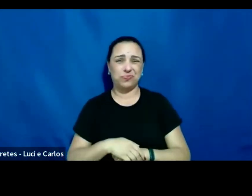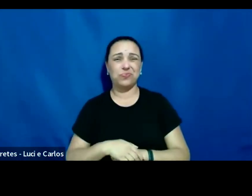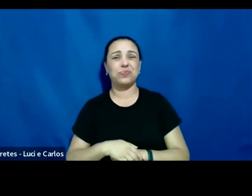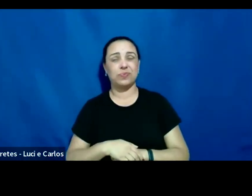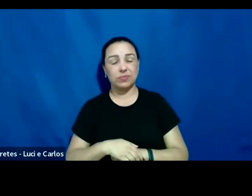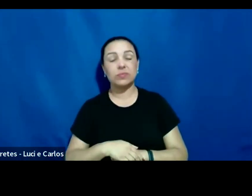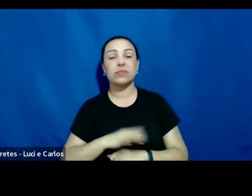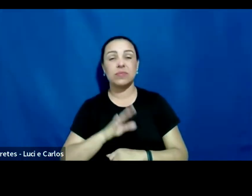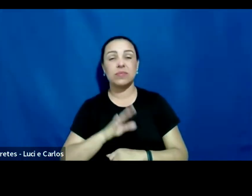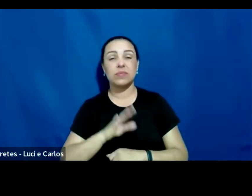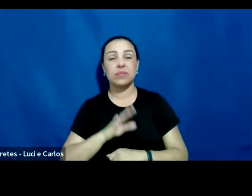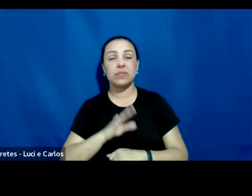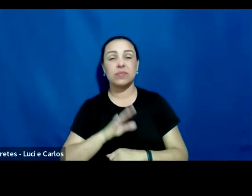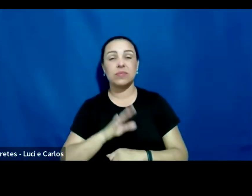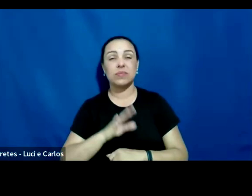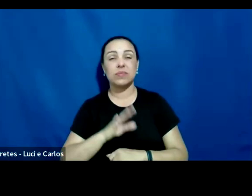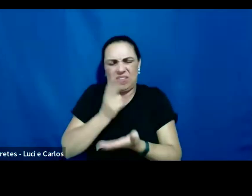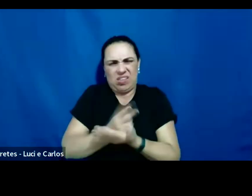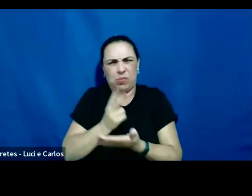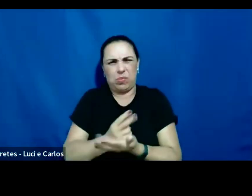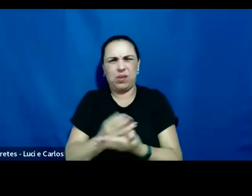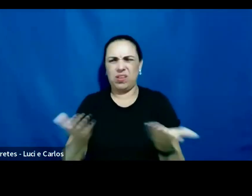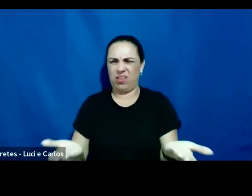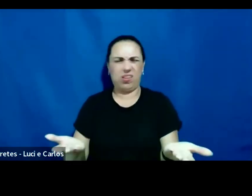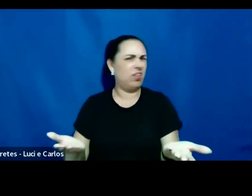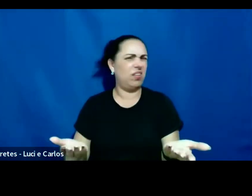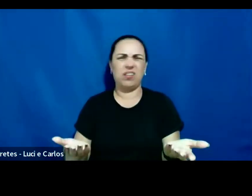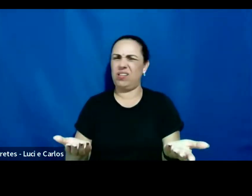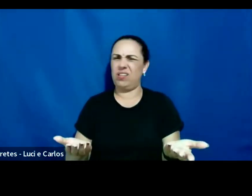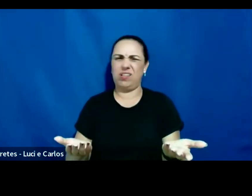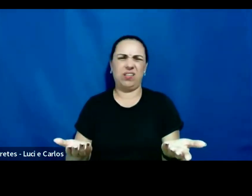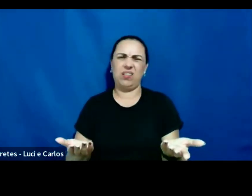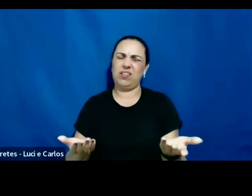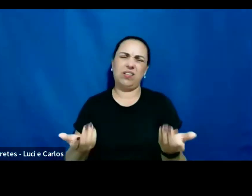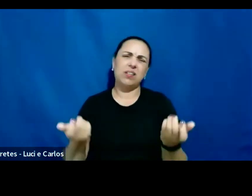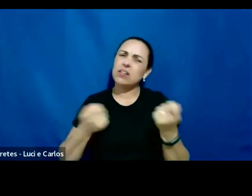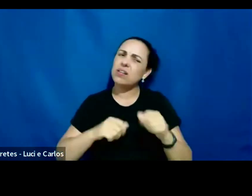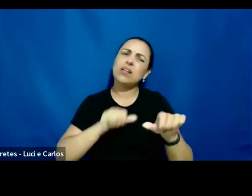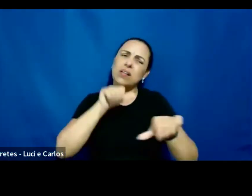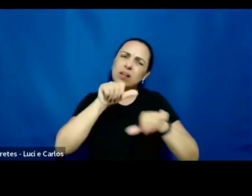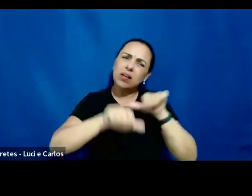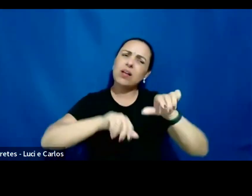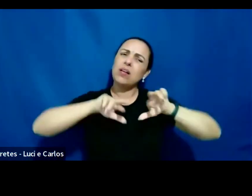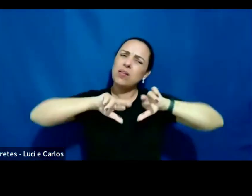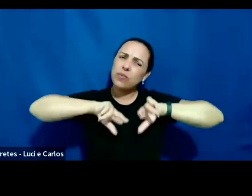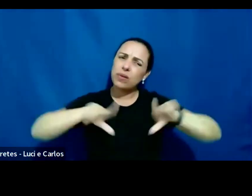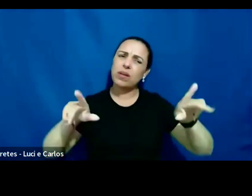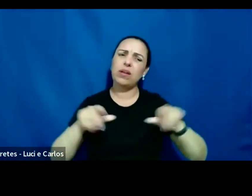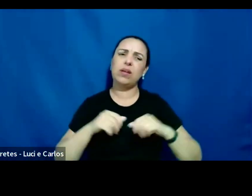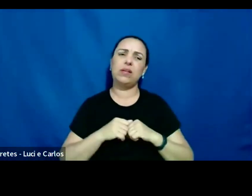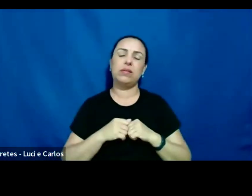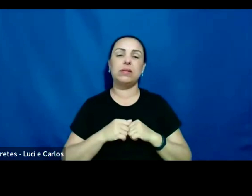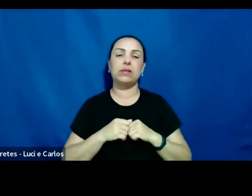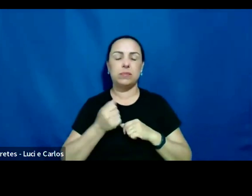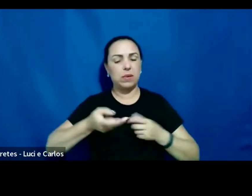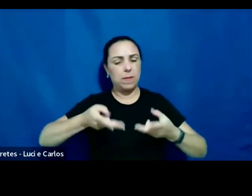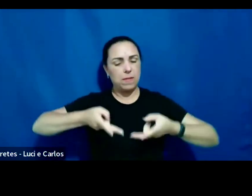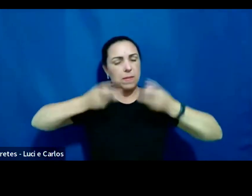faz sentido. Você depender disso para o resto da vida. Então, esse é o que a gente tem que olhar